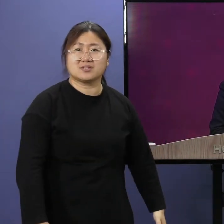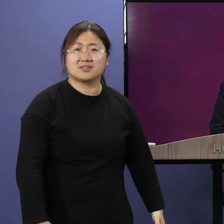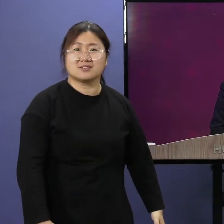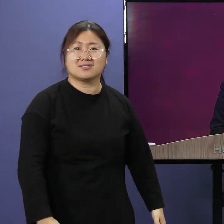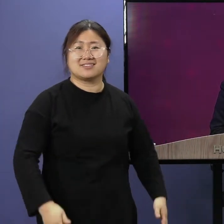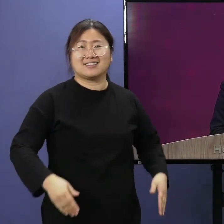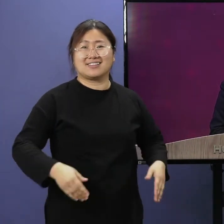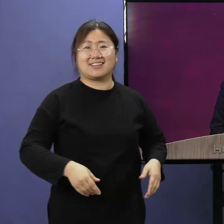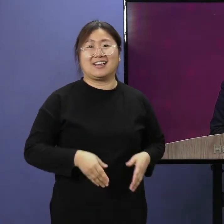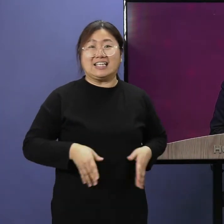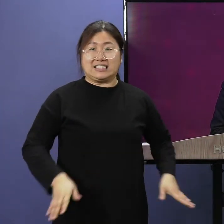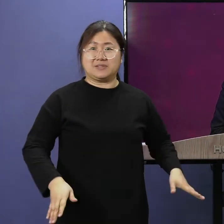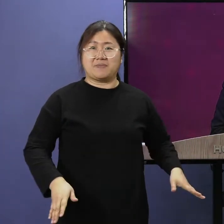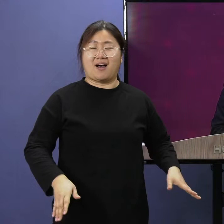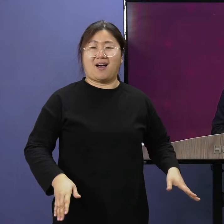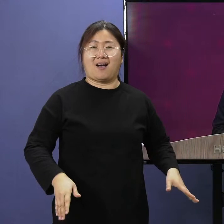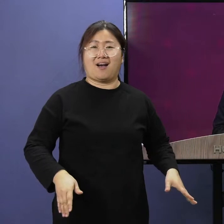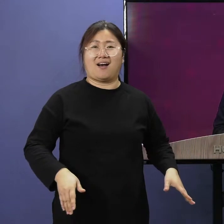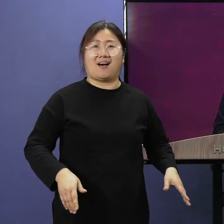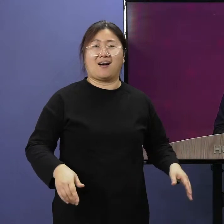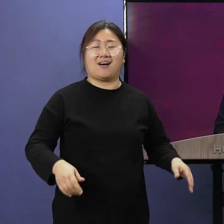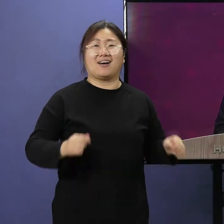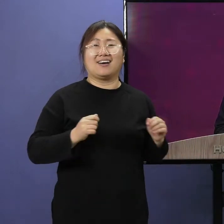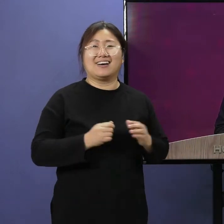될까요? 넘어집니다.